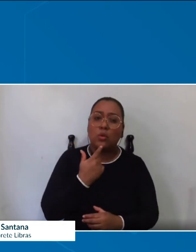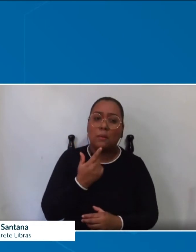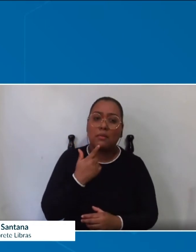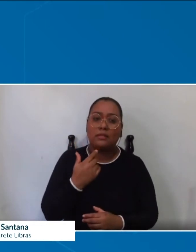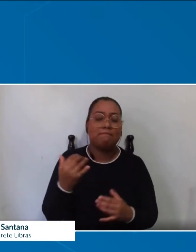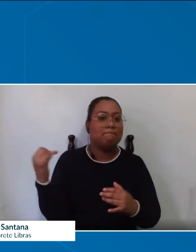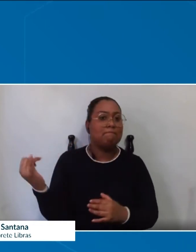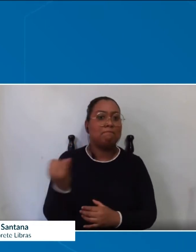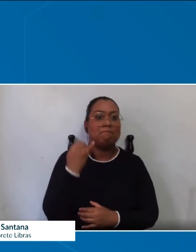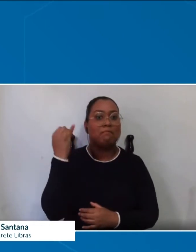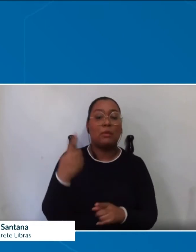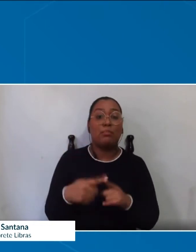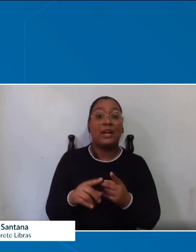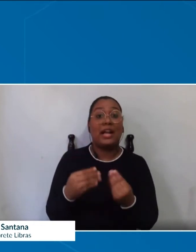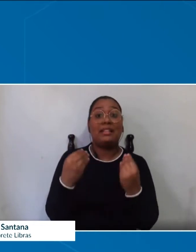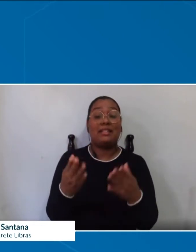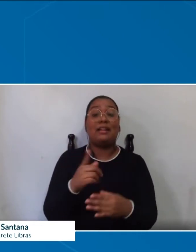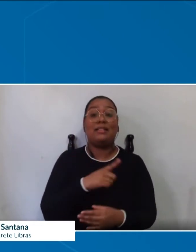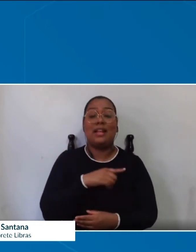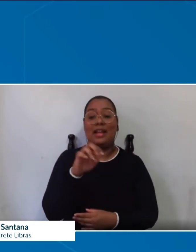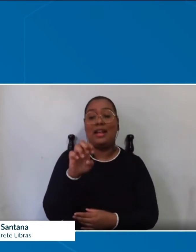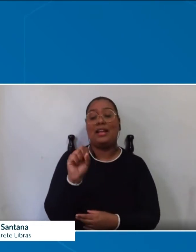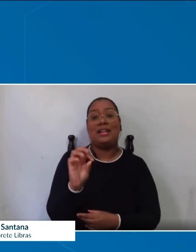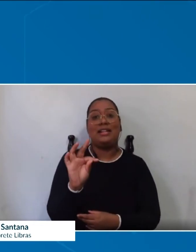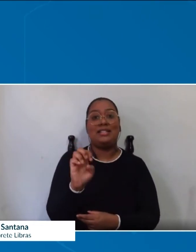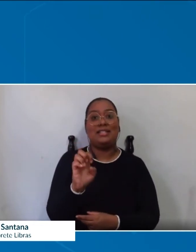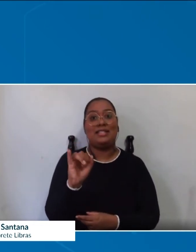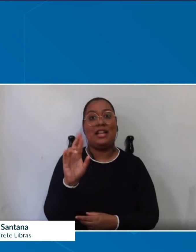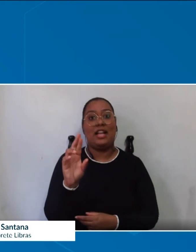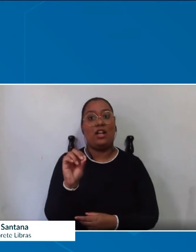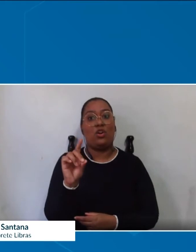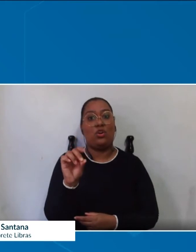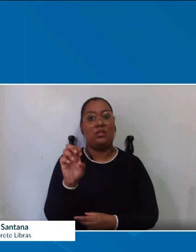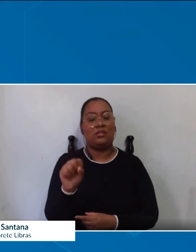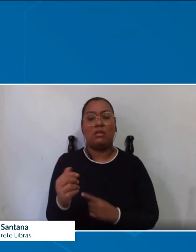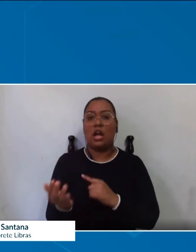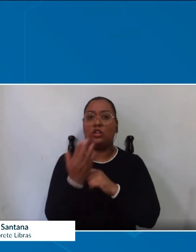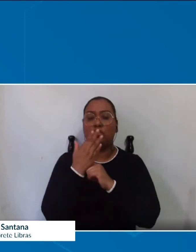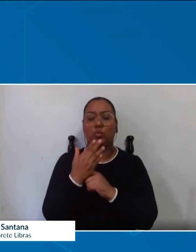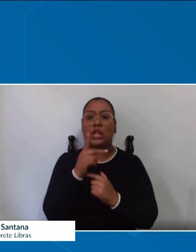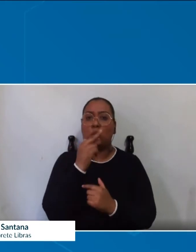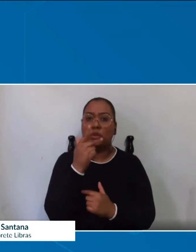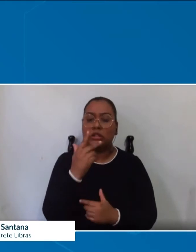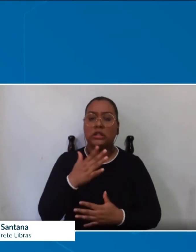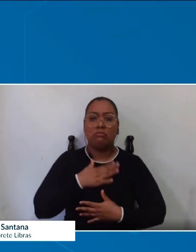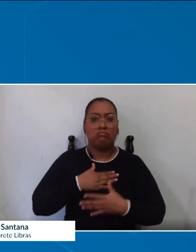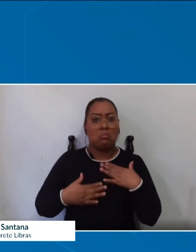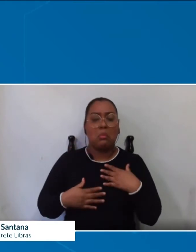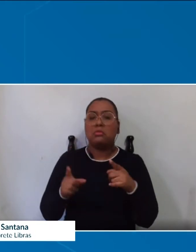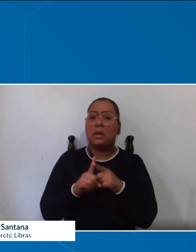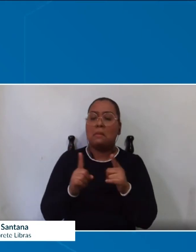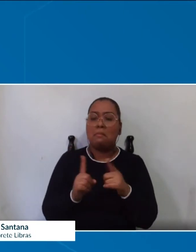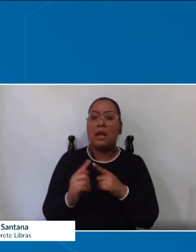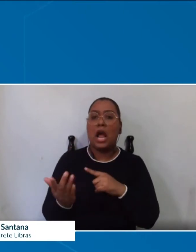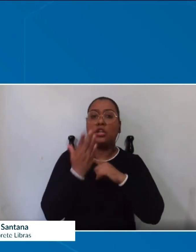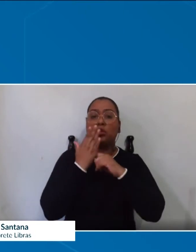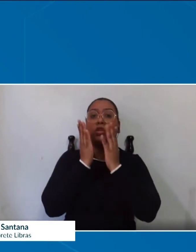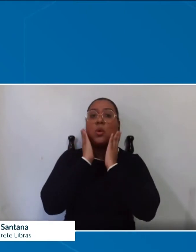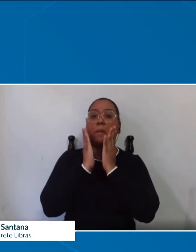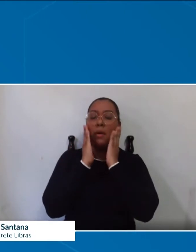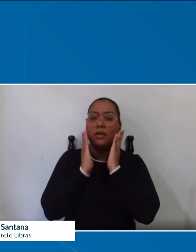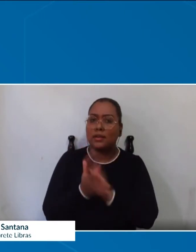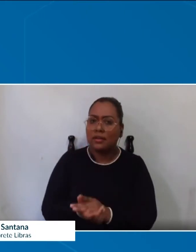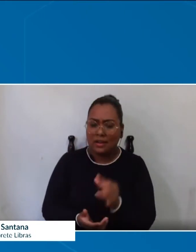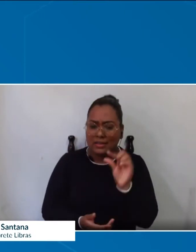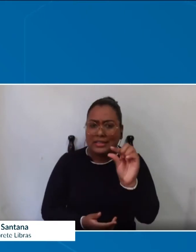vista de alguns esteroides, tanto para nutrição quanto para uso em cosméticos. Então, olha só, a gente estava jogando semente de tomate fora,